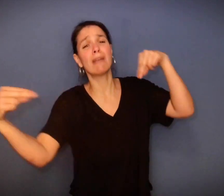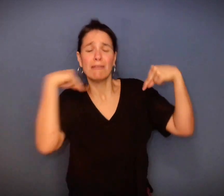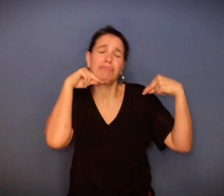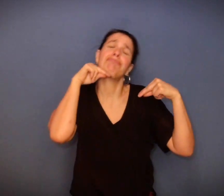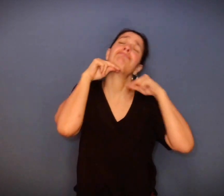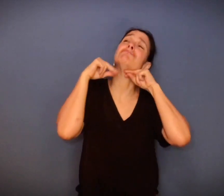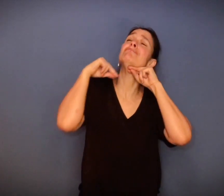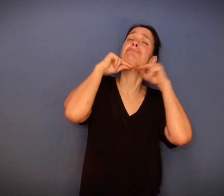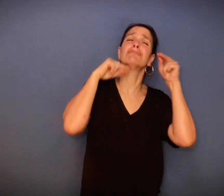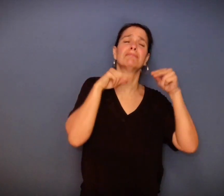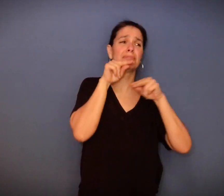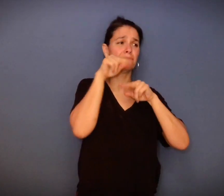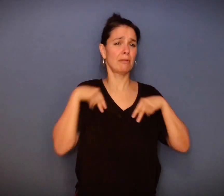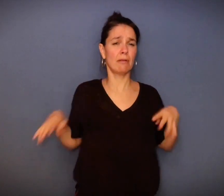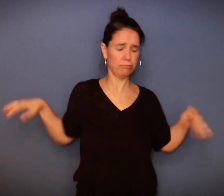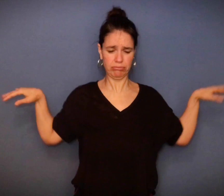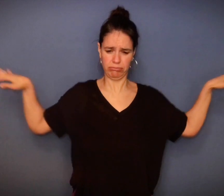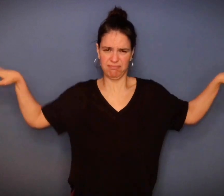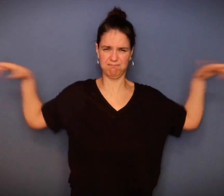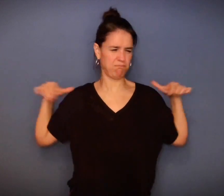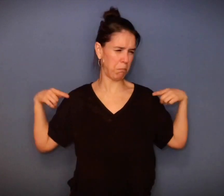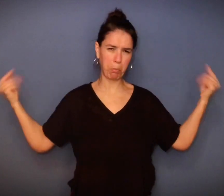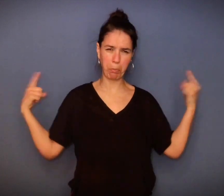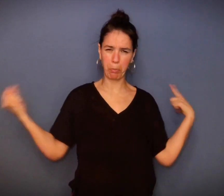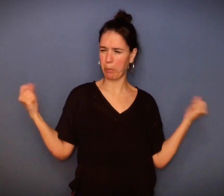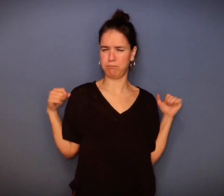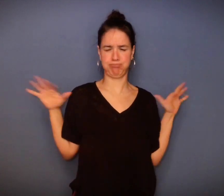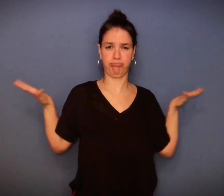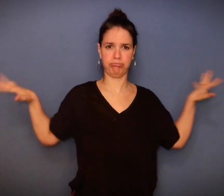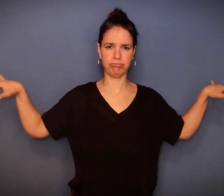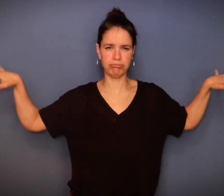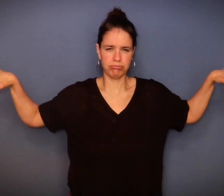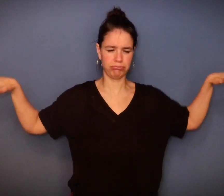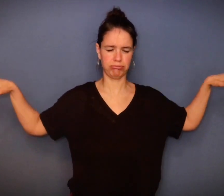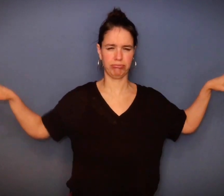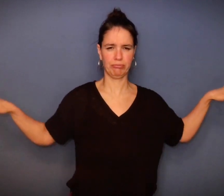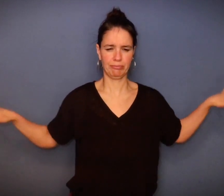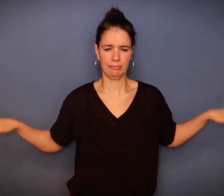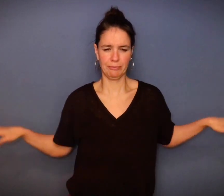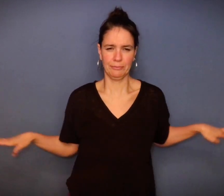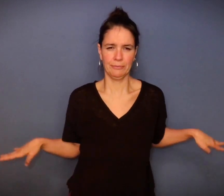les grands cygnes nageaient autour de lui et le caressaient tendrement avec leur